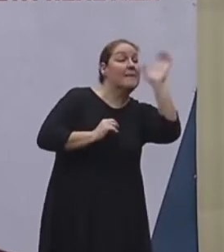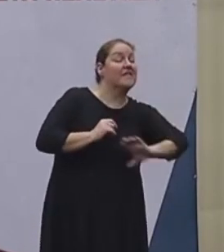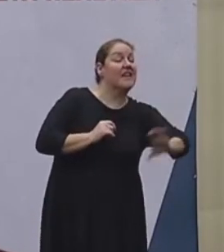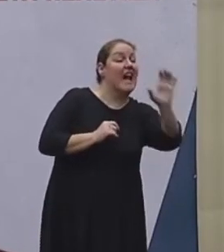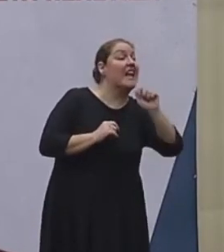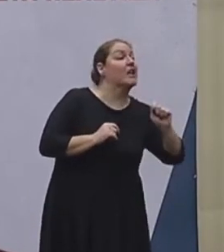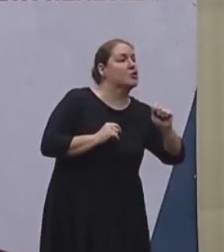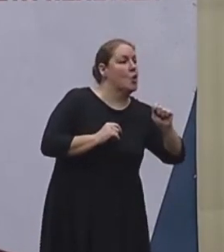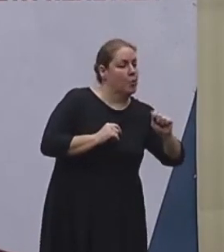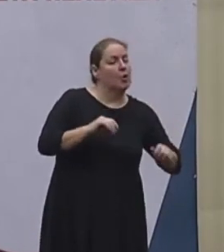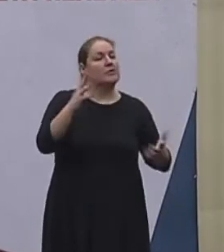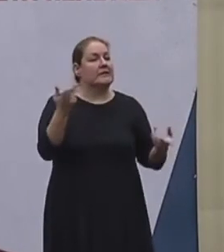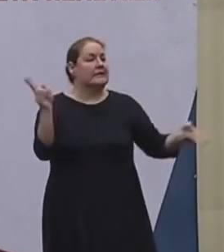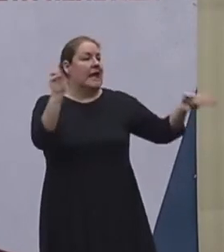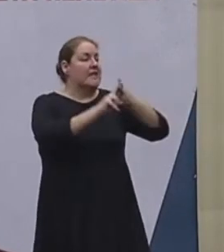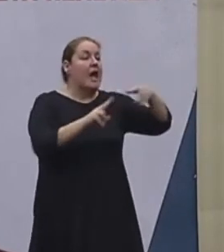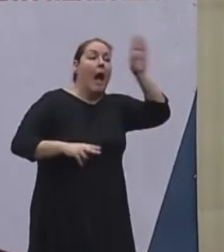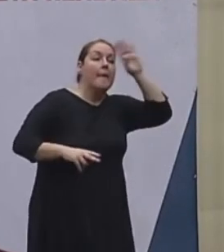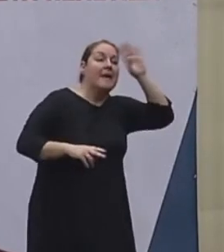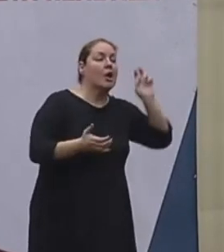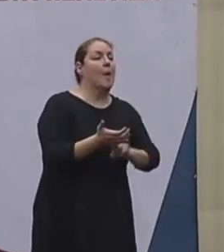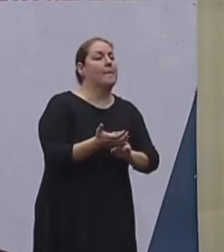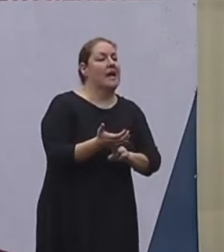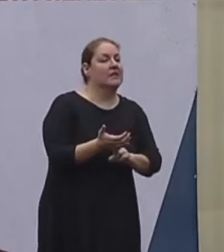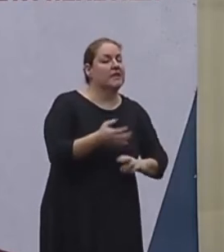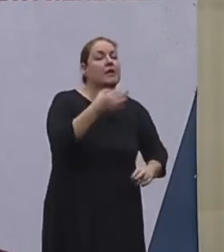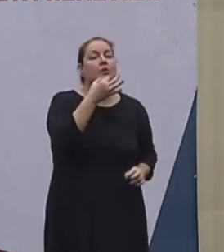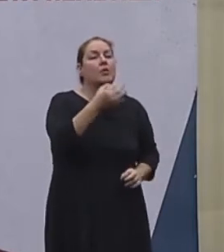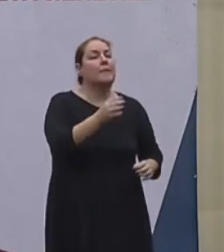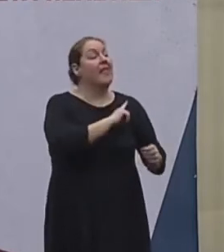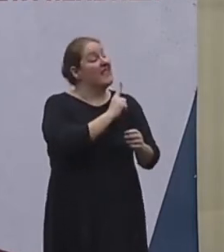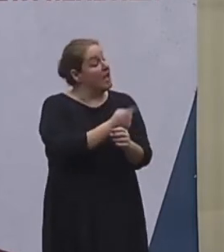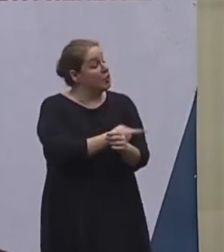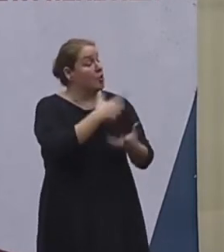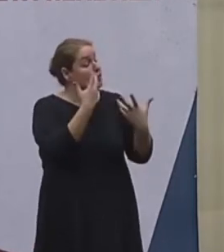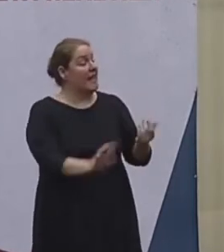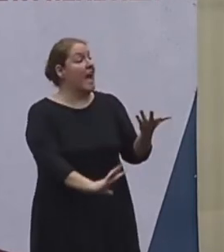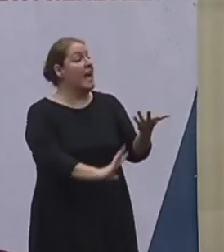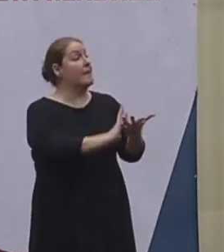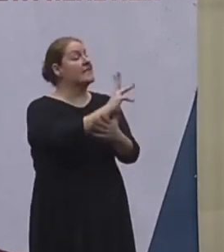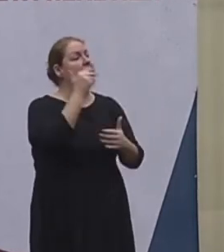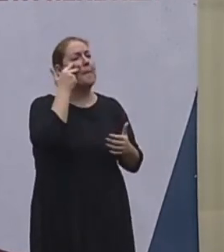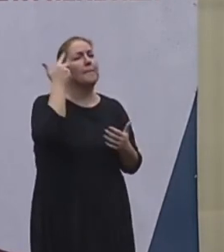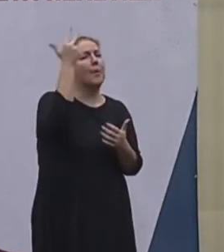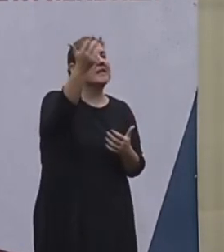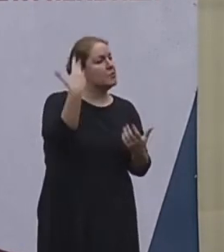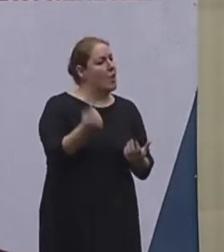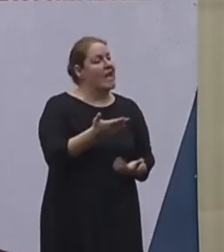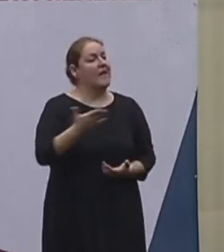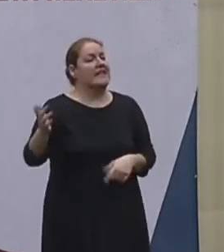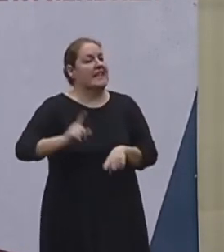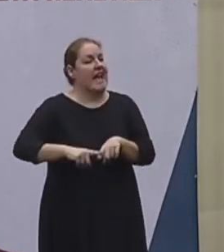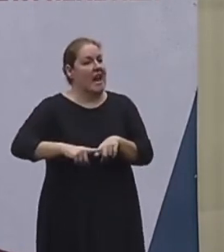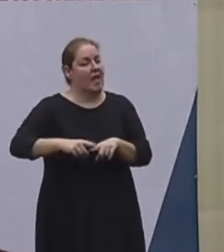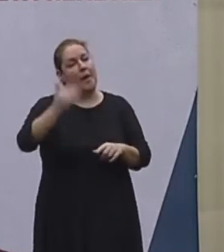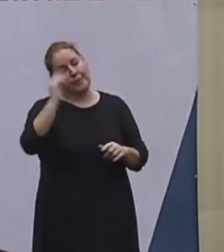κάνει συναντήσεις με τον Αμερικανό πρέσβη για να του εκθέσει τις δυνατότητες και τις αναπτυξιακές προοπτικές της Δυτικής Ελλάδας